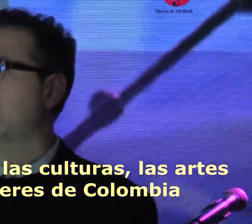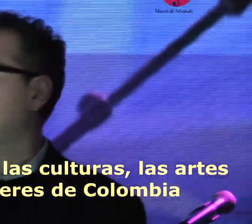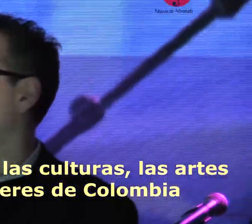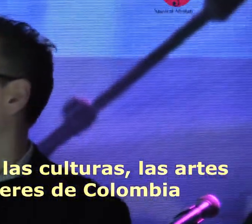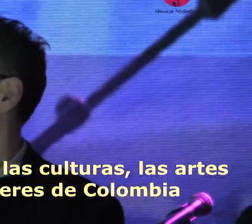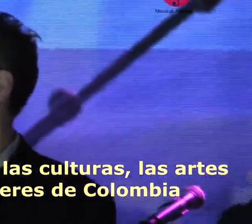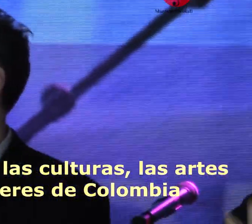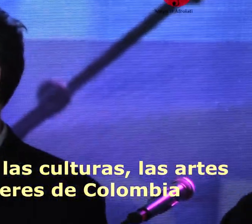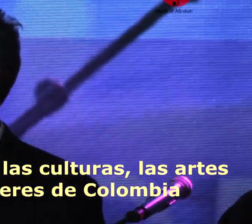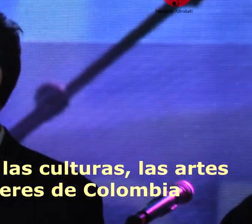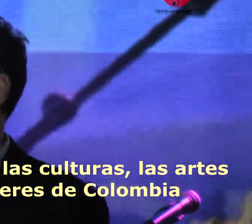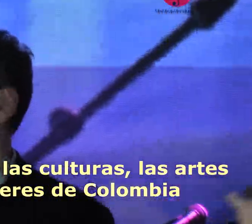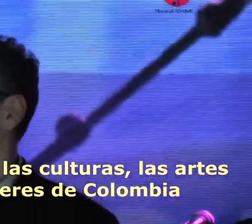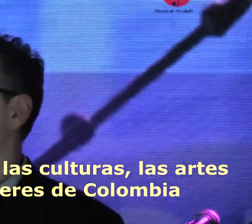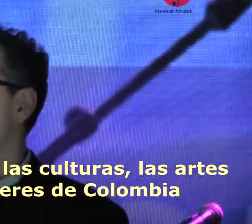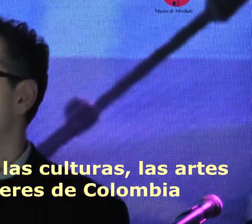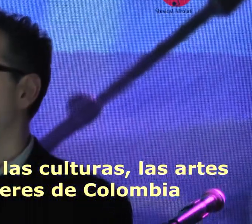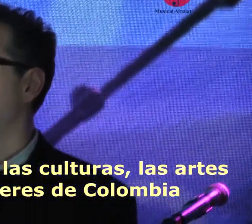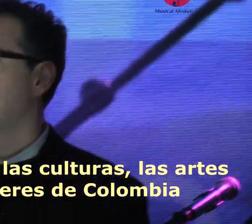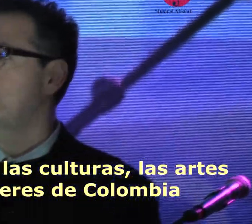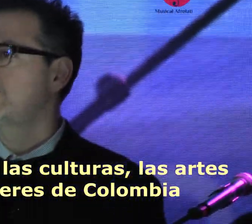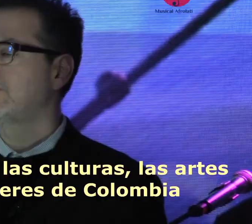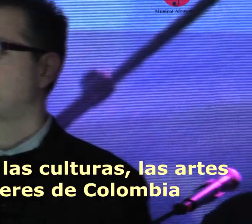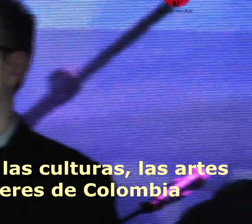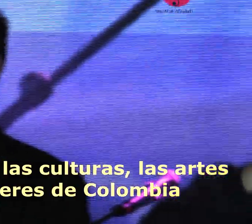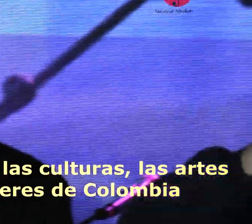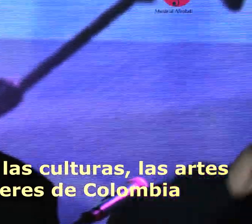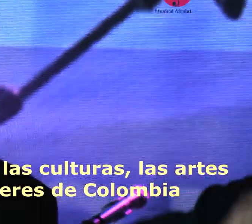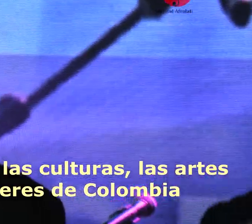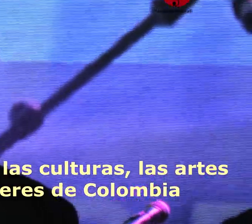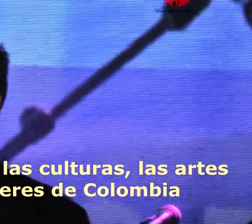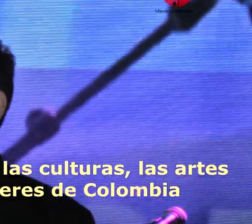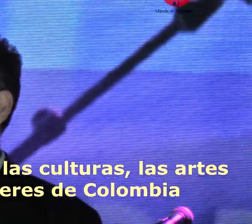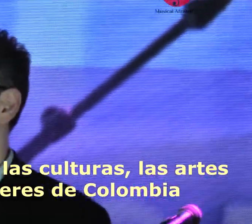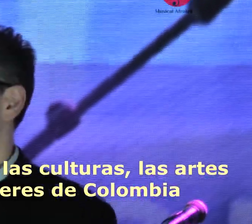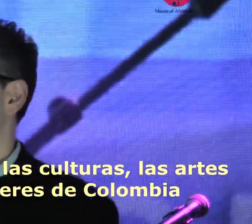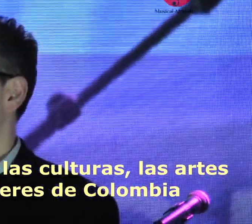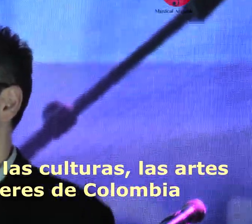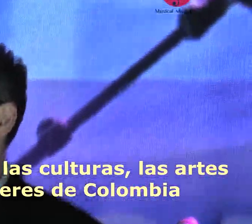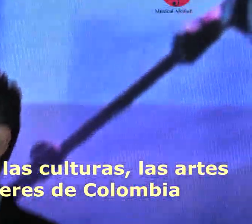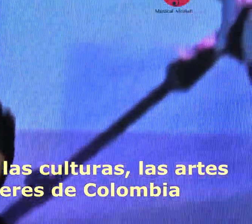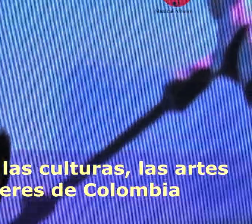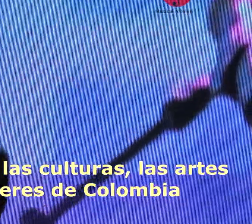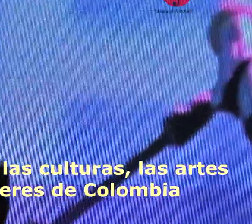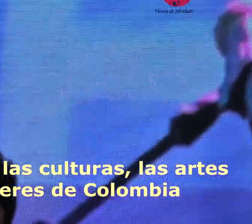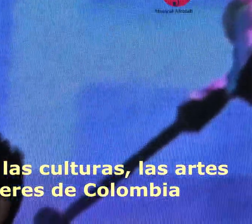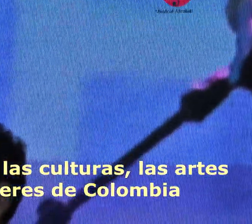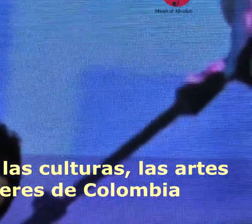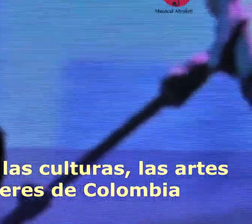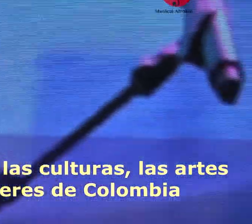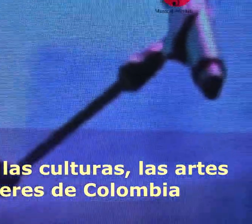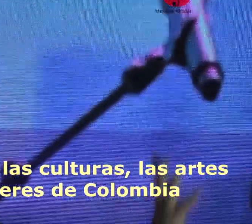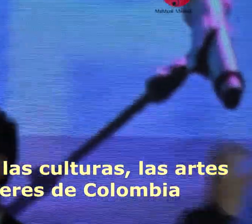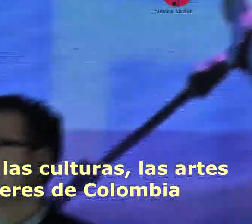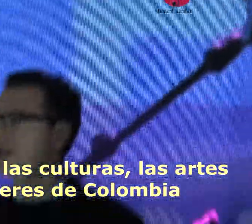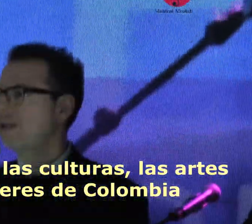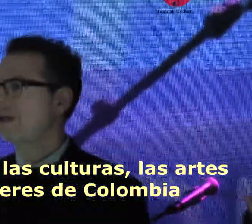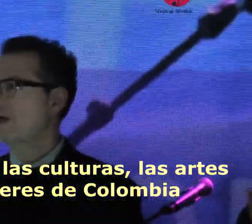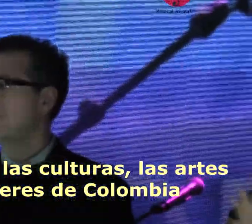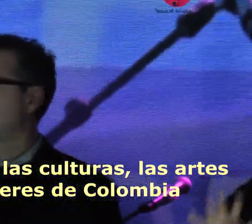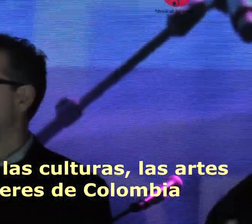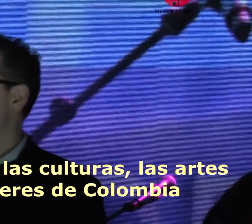una mujer que dignificó el cuerpo y que llenó de belleza